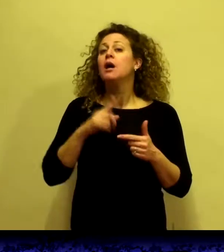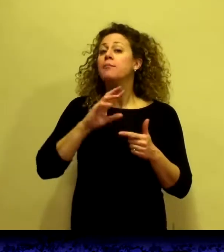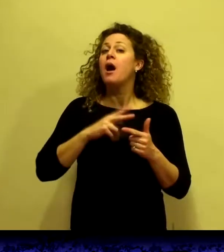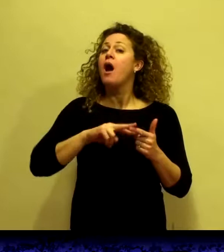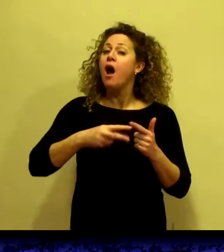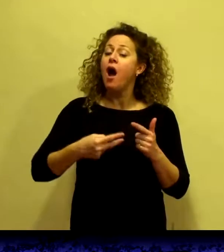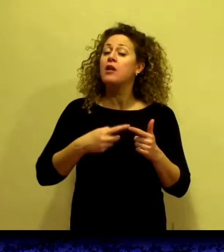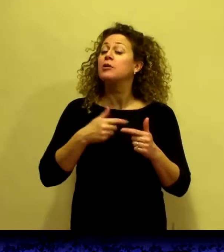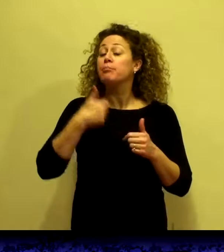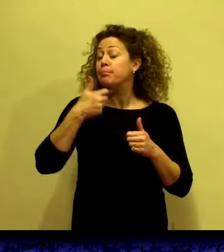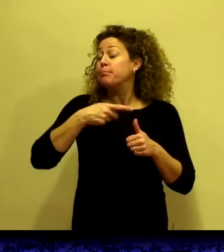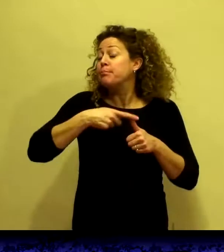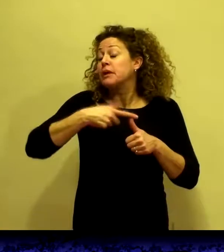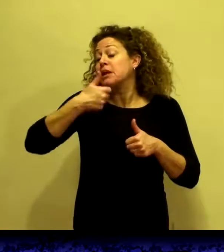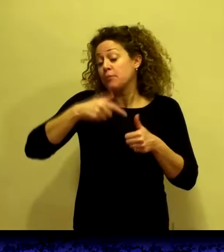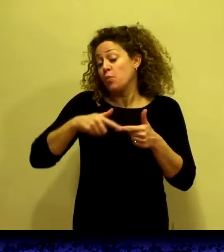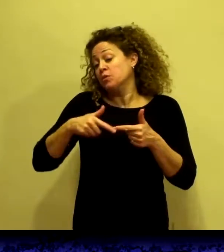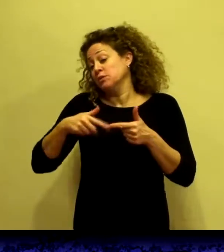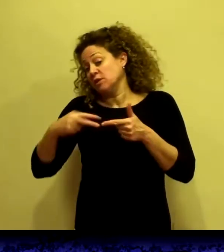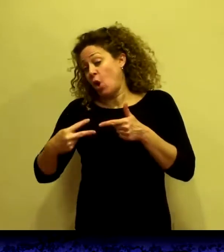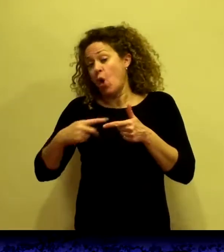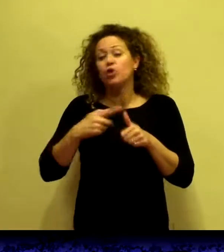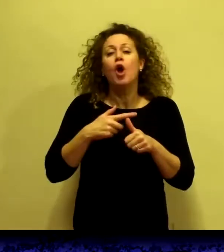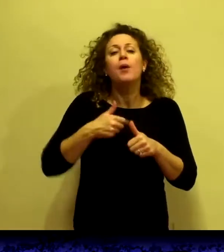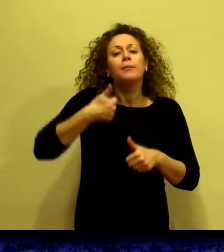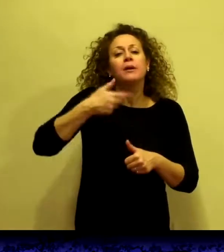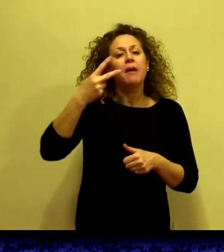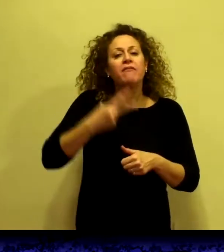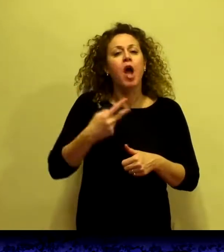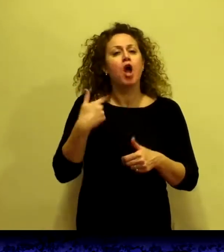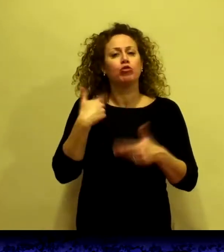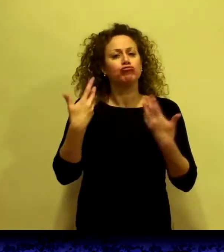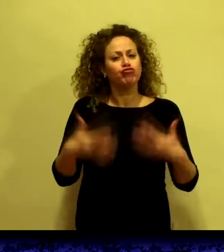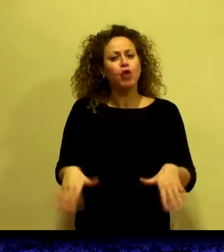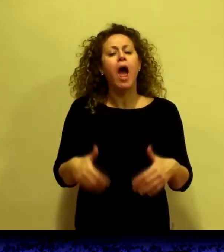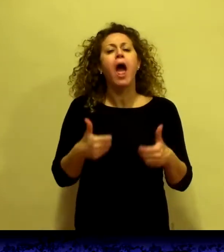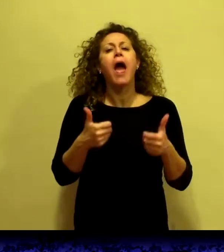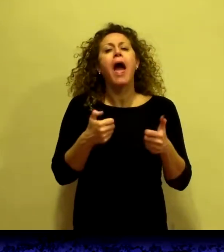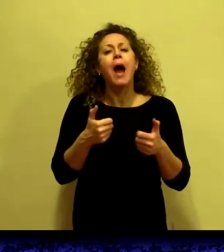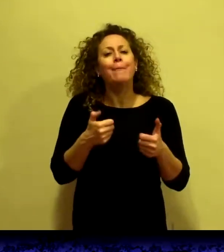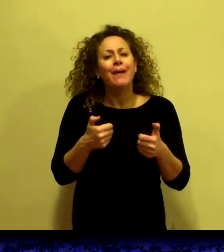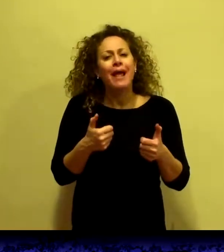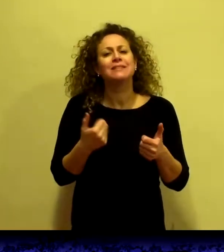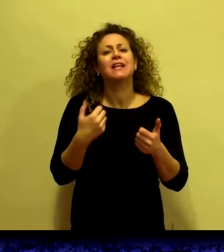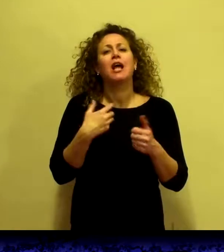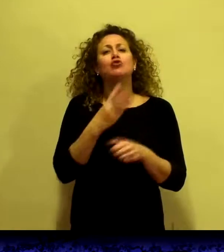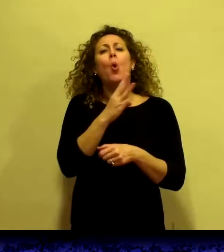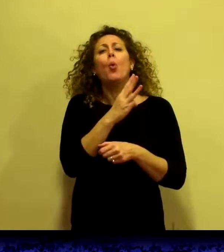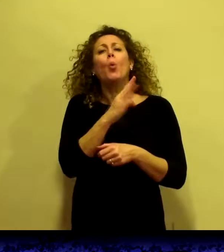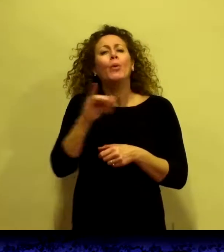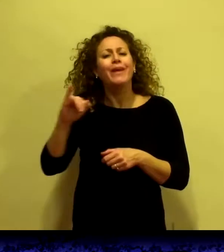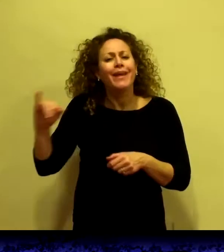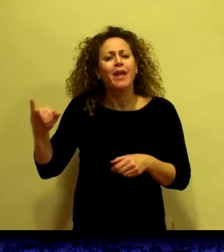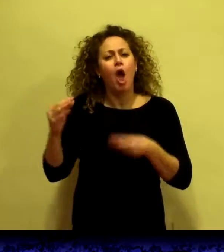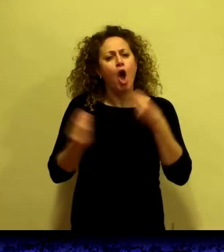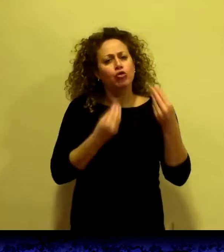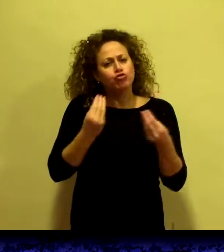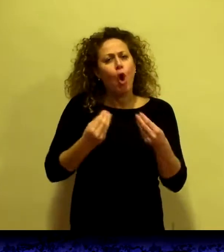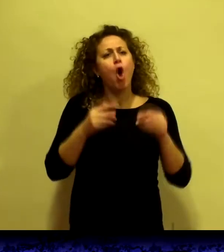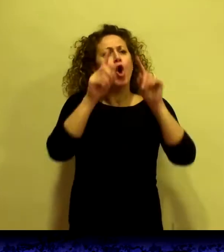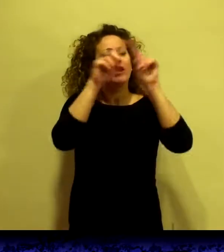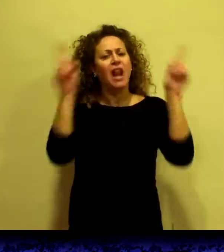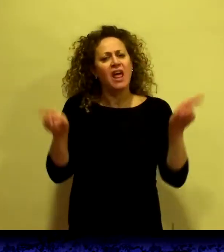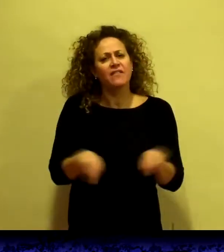proprio di essere molto attrezzati, di avere le console. Abbiamo una PlayStation 4, una Wii U, due televisori Ultra HD di